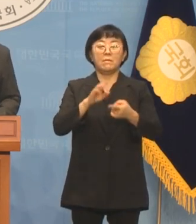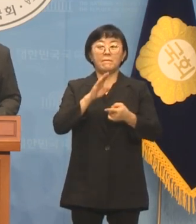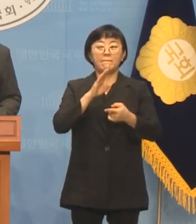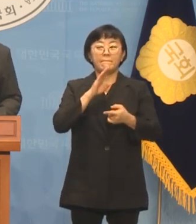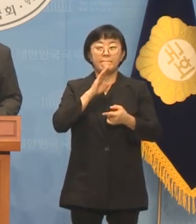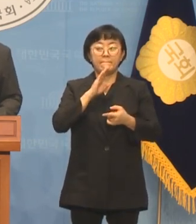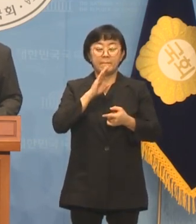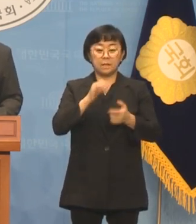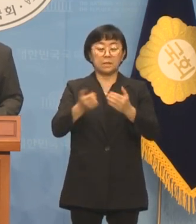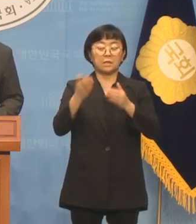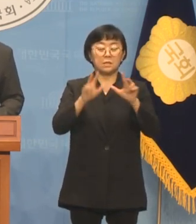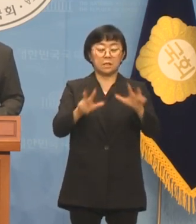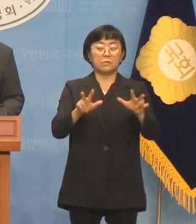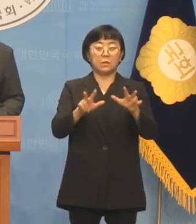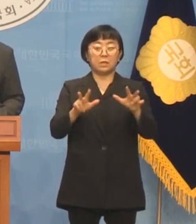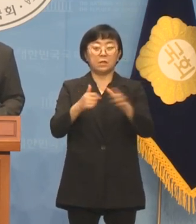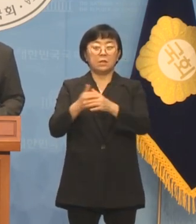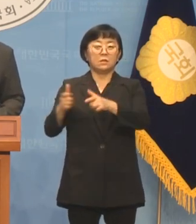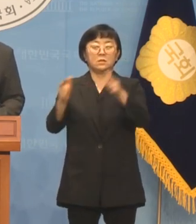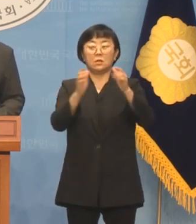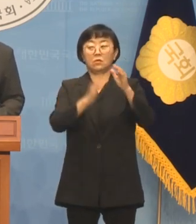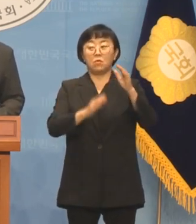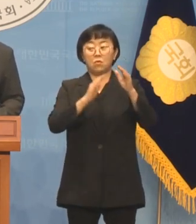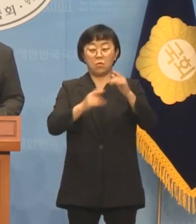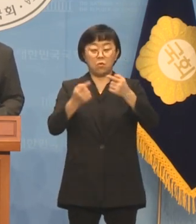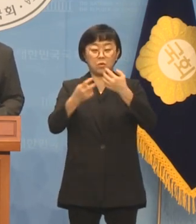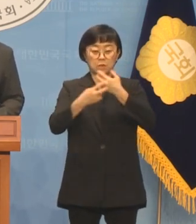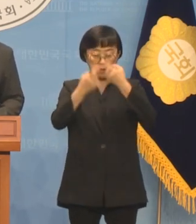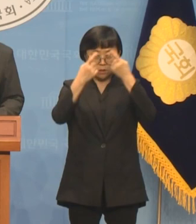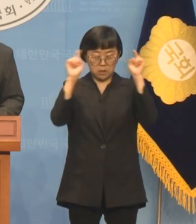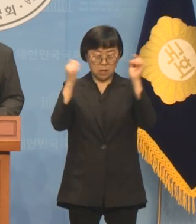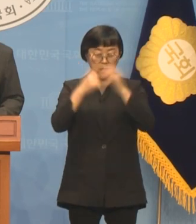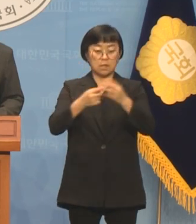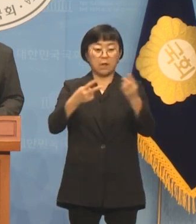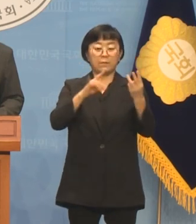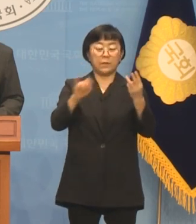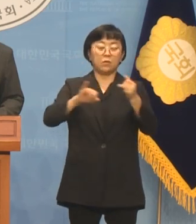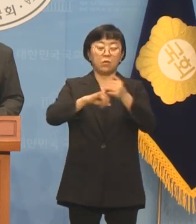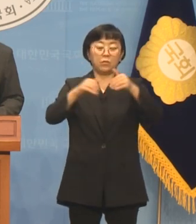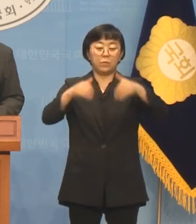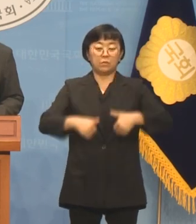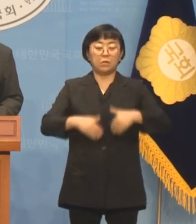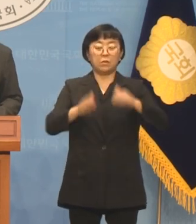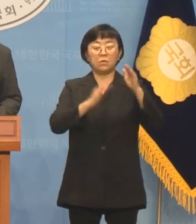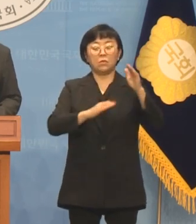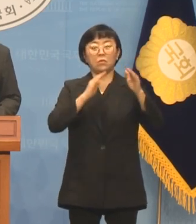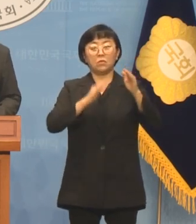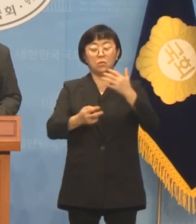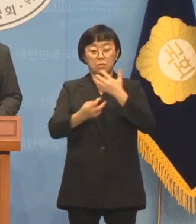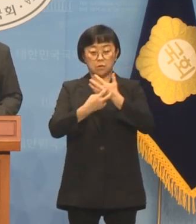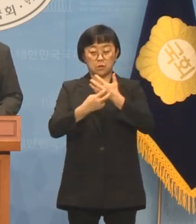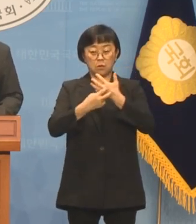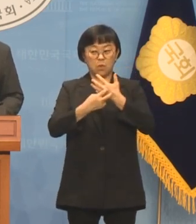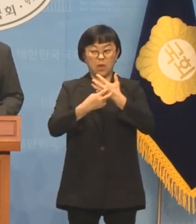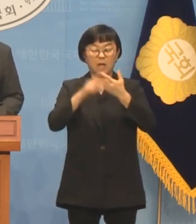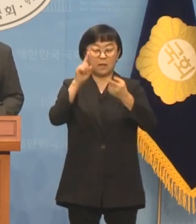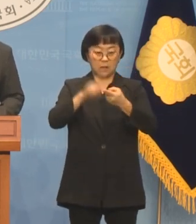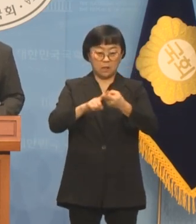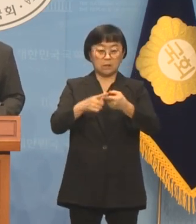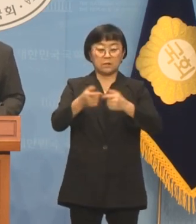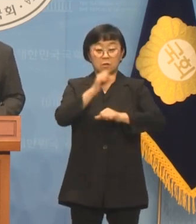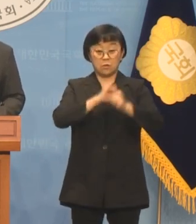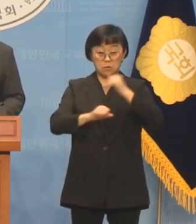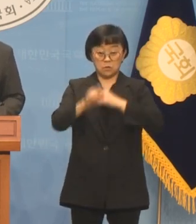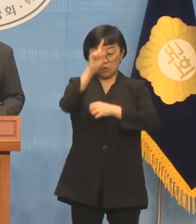뿐입니다. 지금이라도 지역 공공의대 등 녹색정의당의 3대 필수 의료 공공의료 정책 패키지에 대해